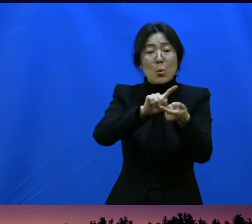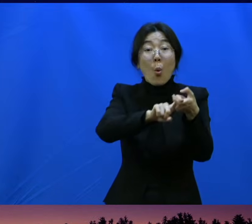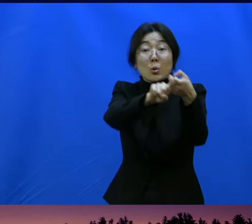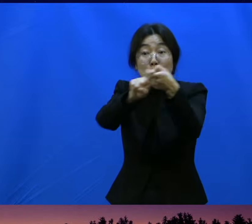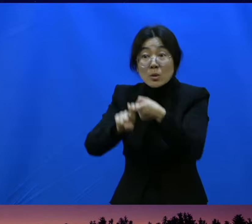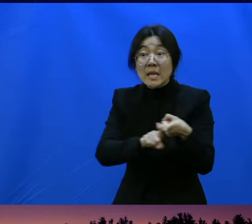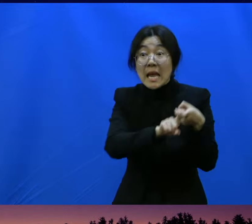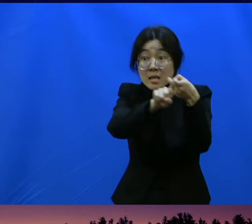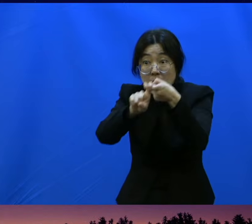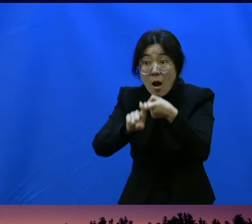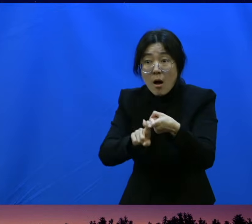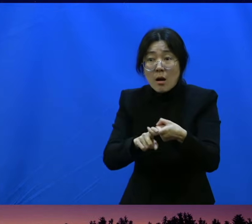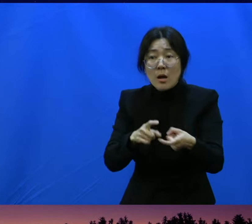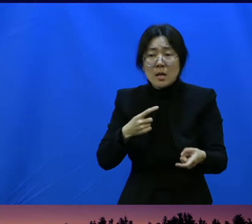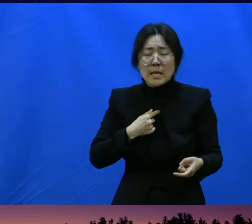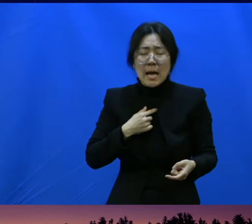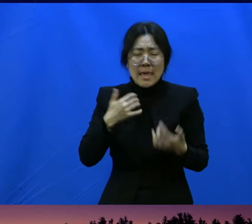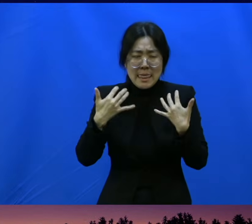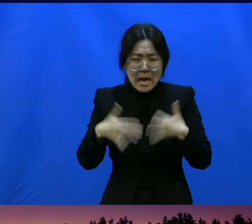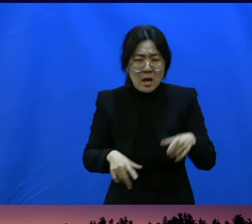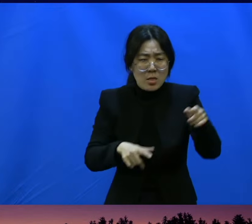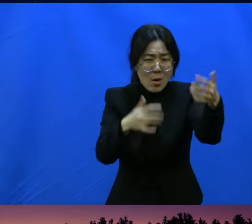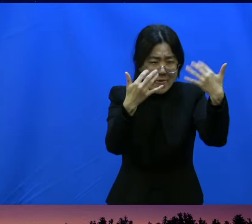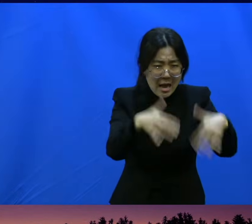하나님의 사람들로 성품이 만들어져 가는 거예요.